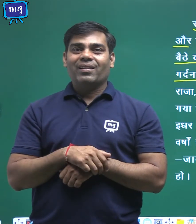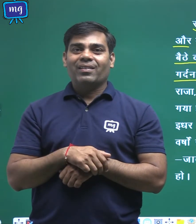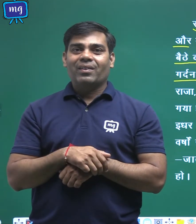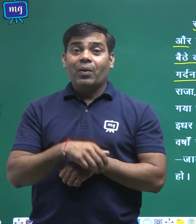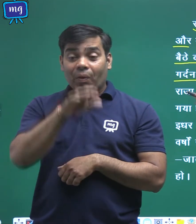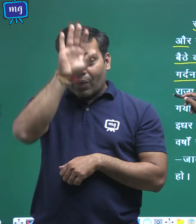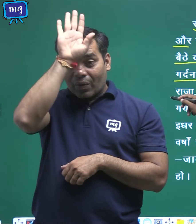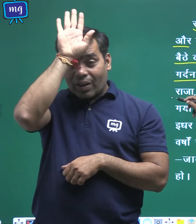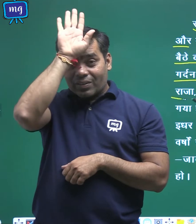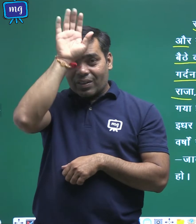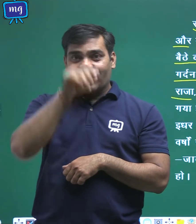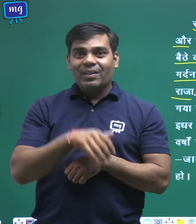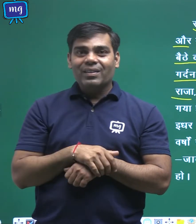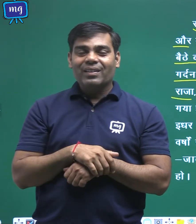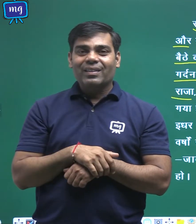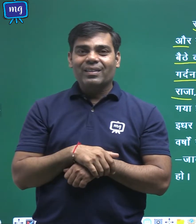राजा